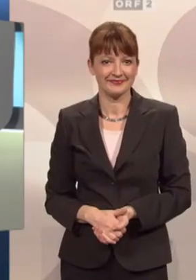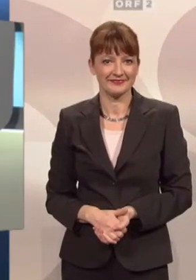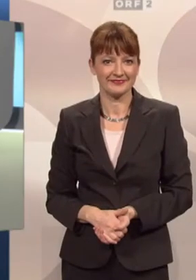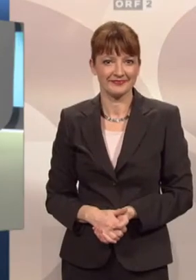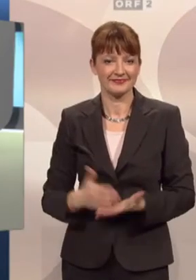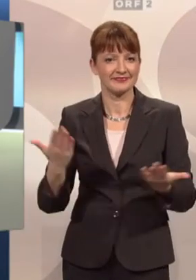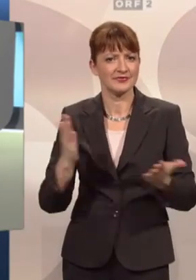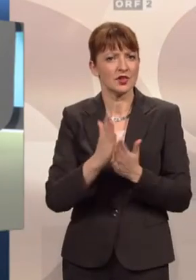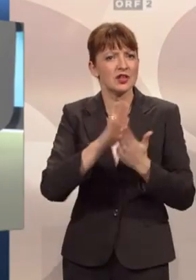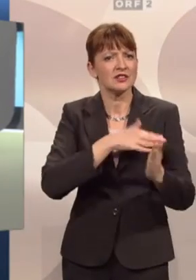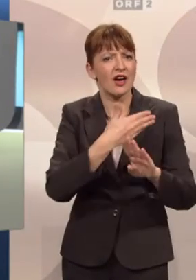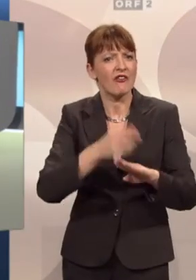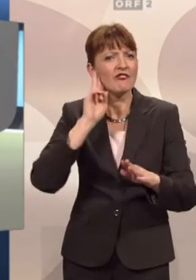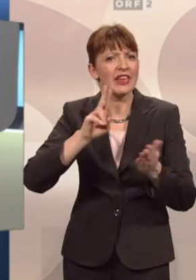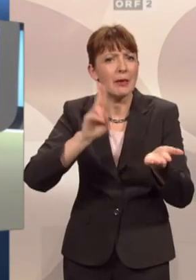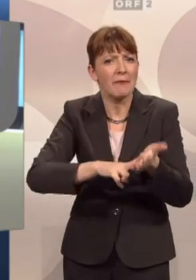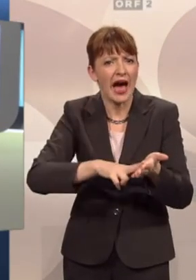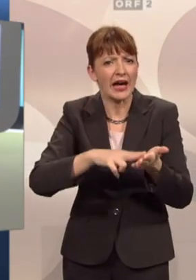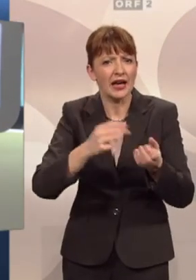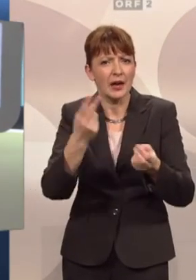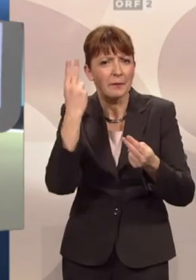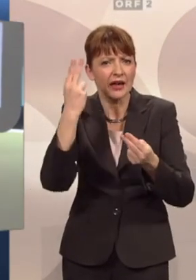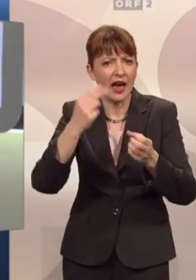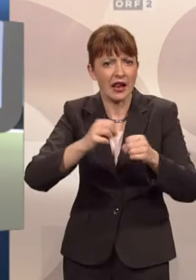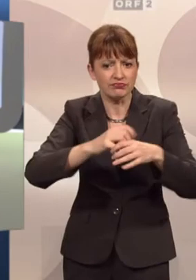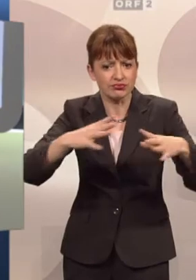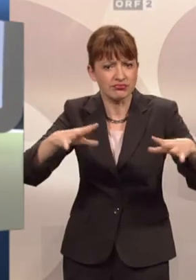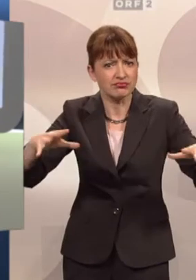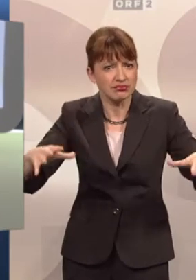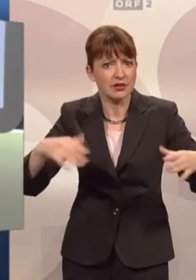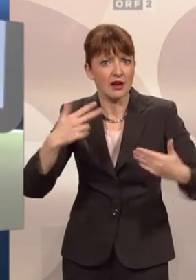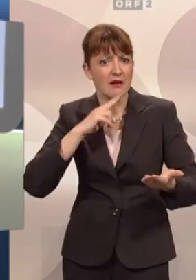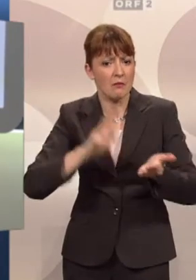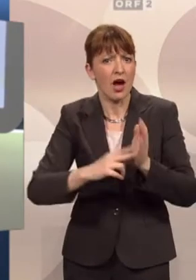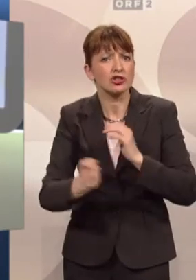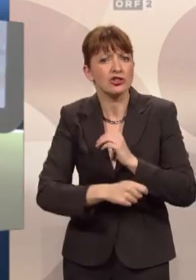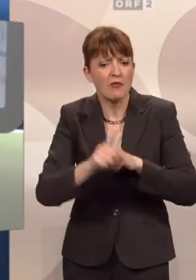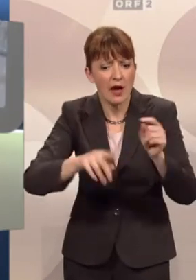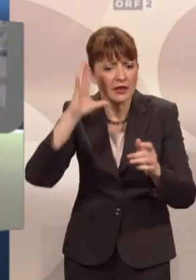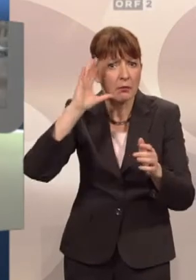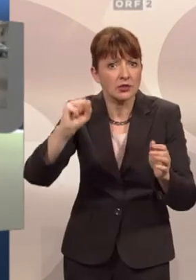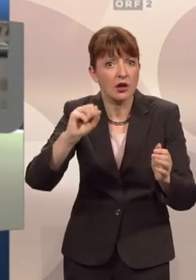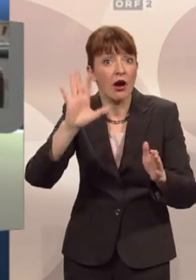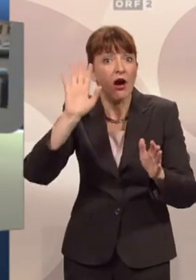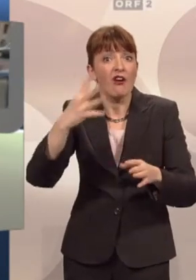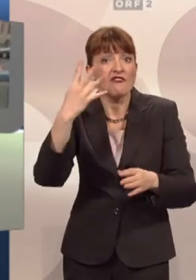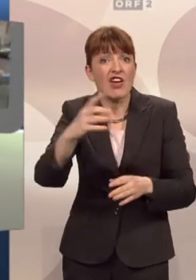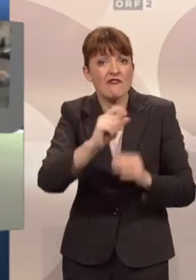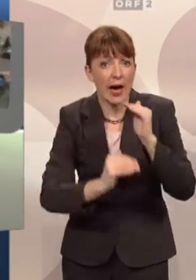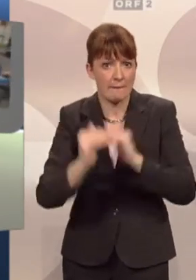Seit in Wien die Parkpickerl-Zonen ausgeweitet wurden, haben sich die Parkstrafen in manchen Bezirken fast vervierfacht, was,